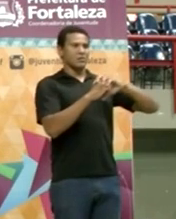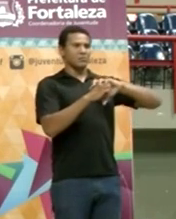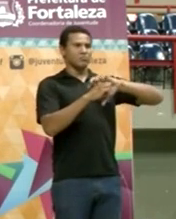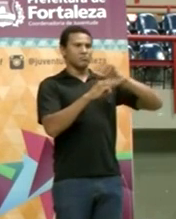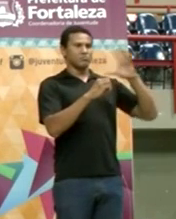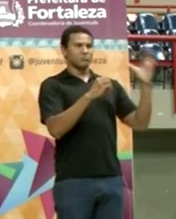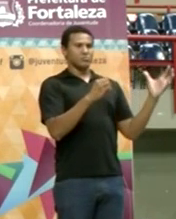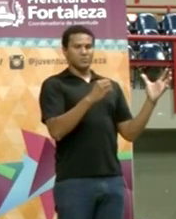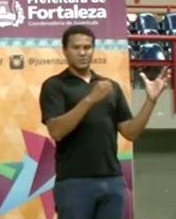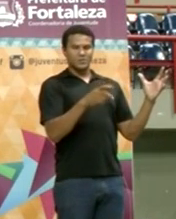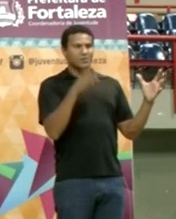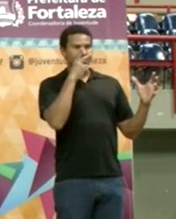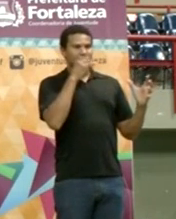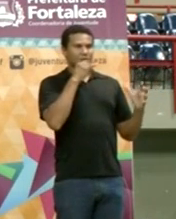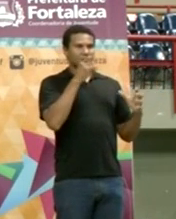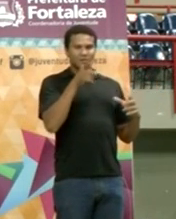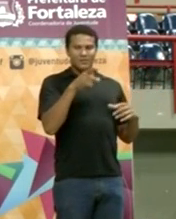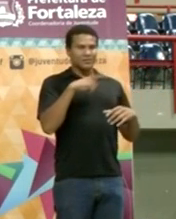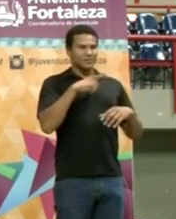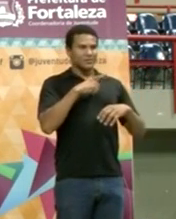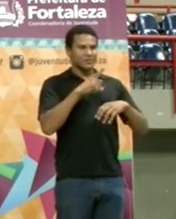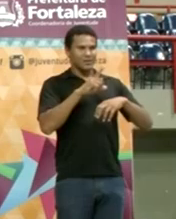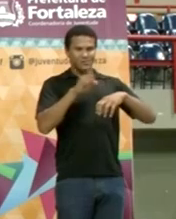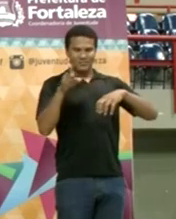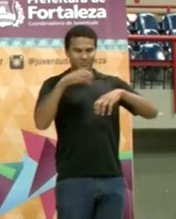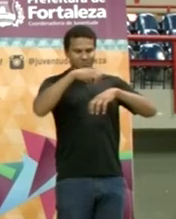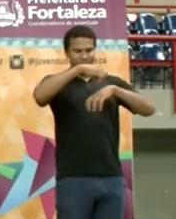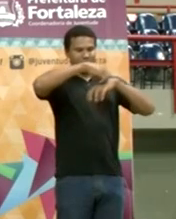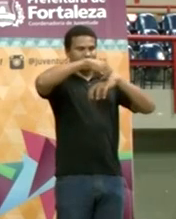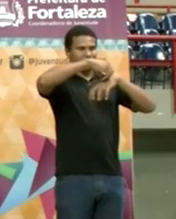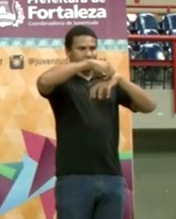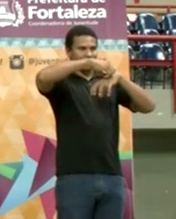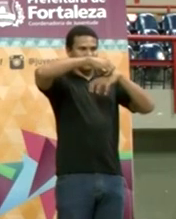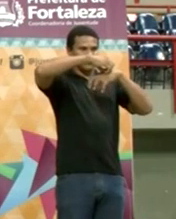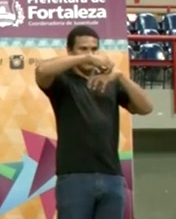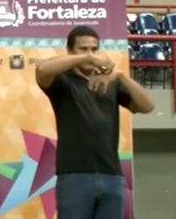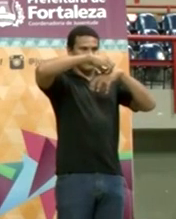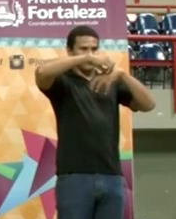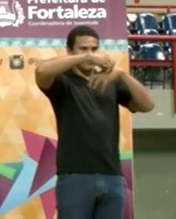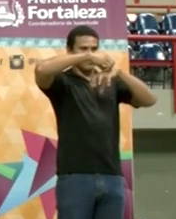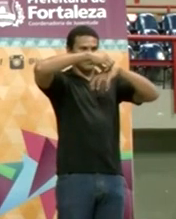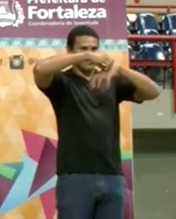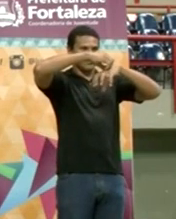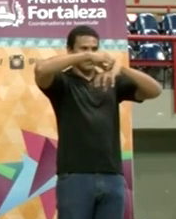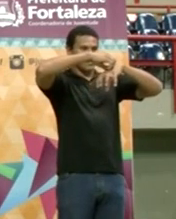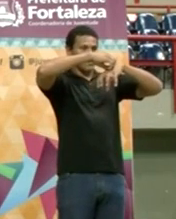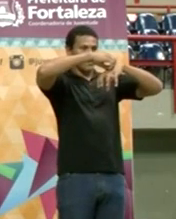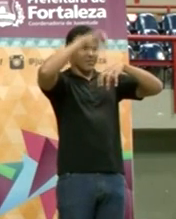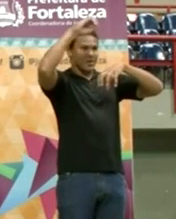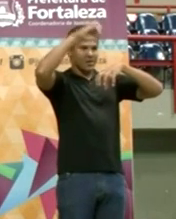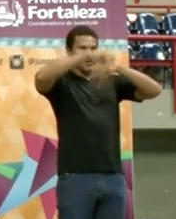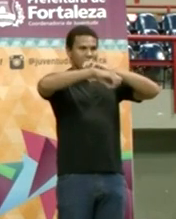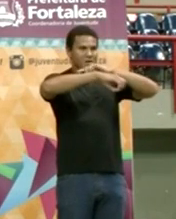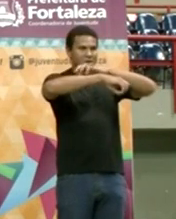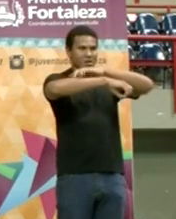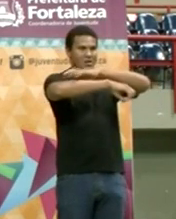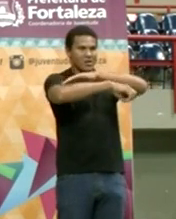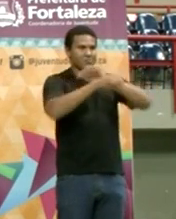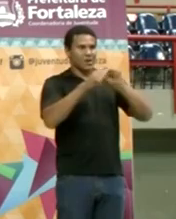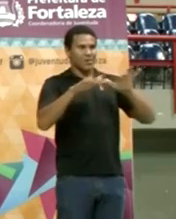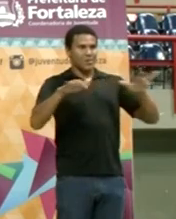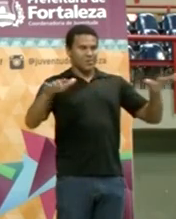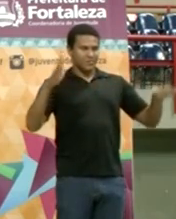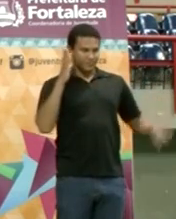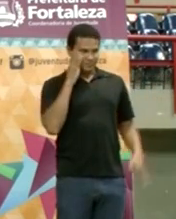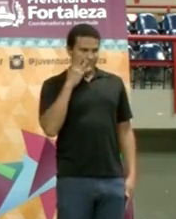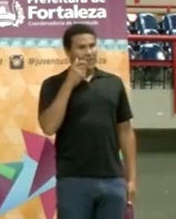capsídeo. Então seria 2 e 4. Então nós ficamos entre a letra A e a letra E.